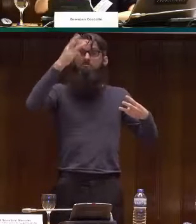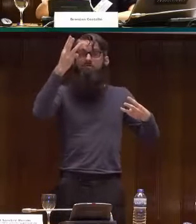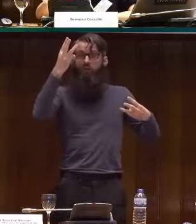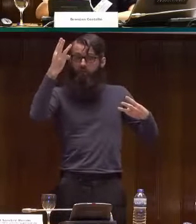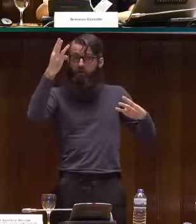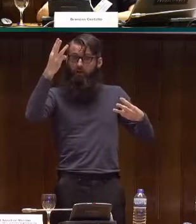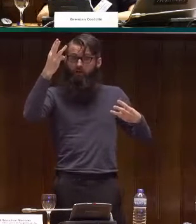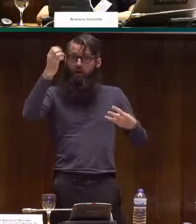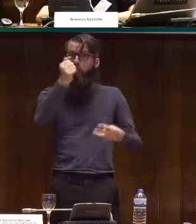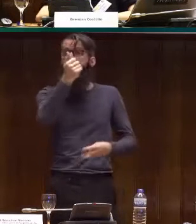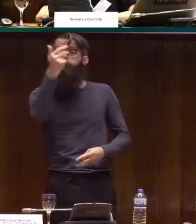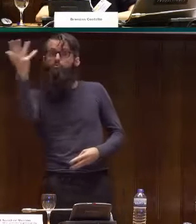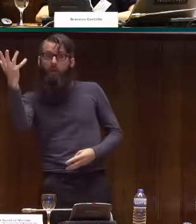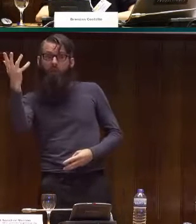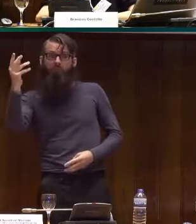signo persona.